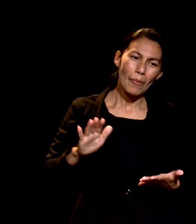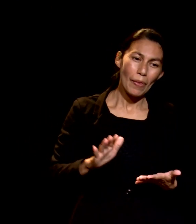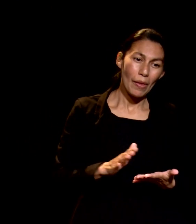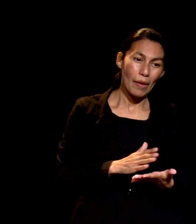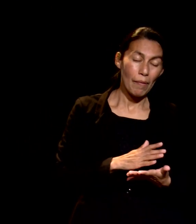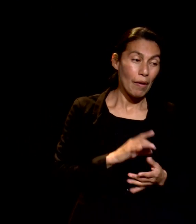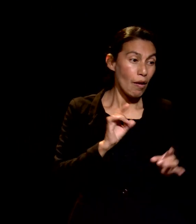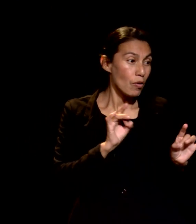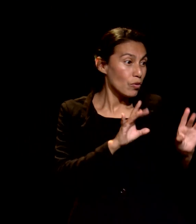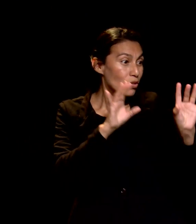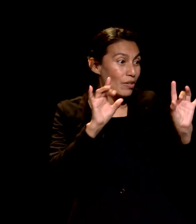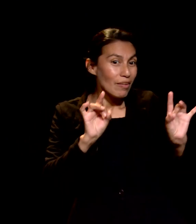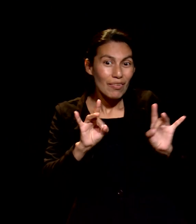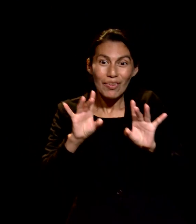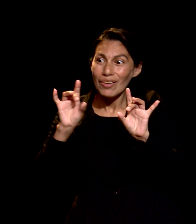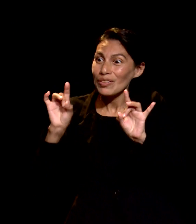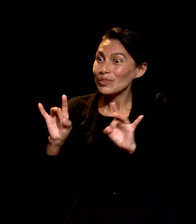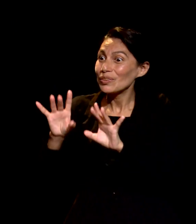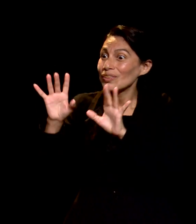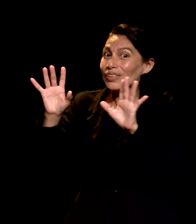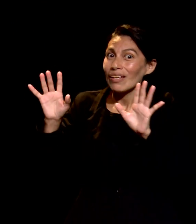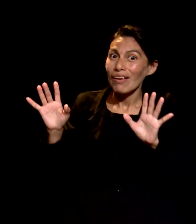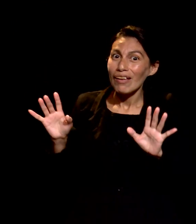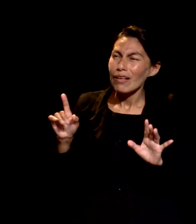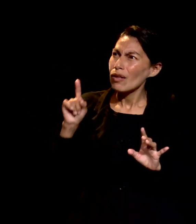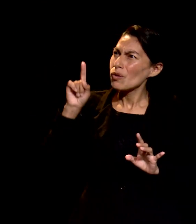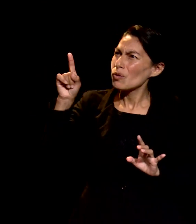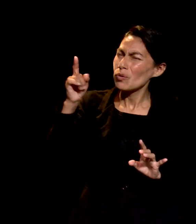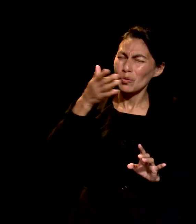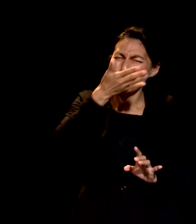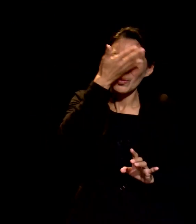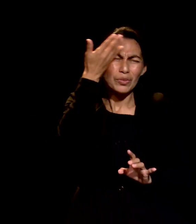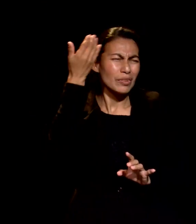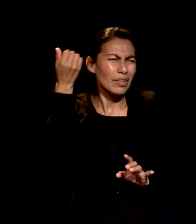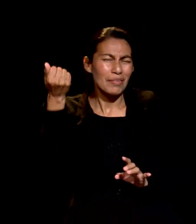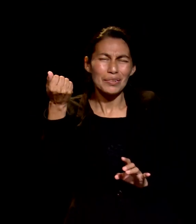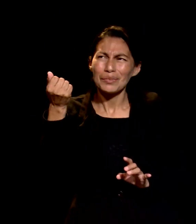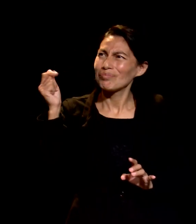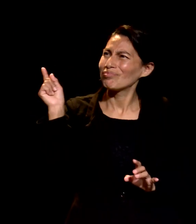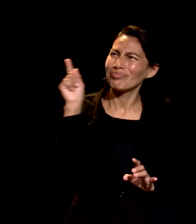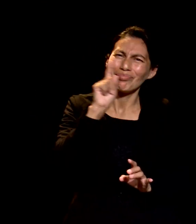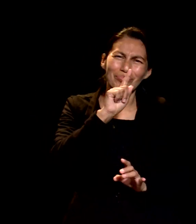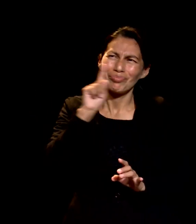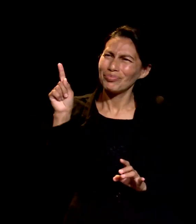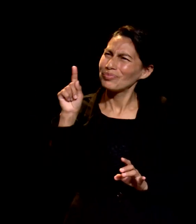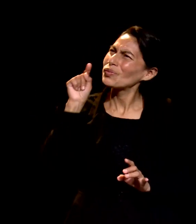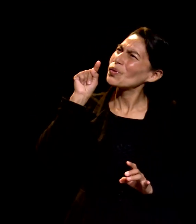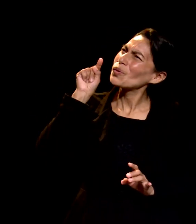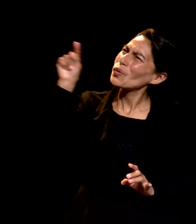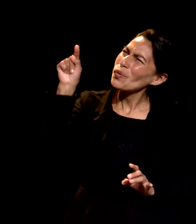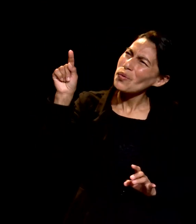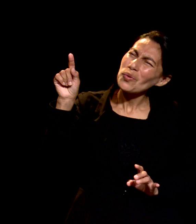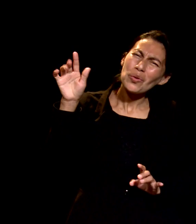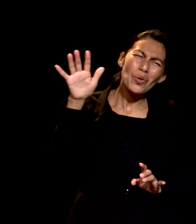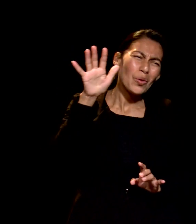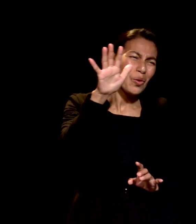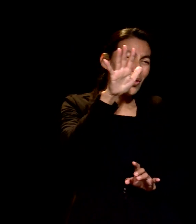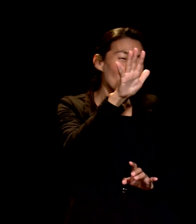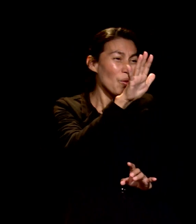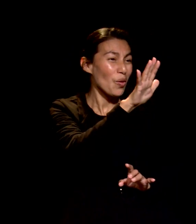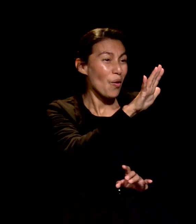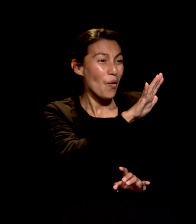No hay nada bajo el sol Que tú no sepas